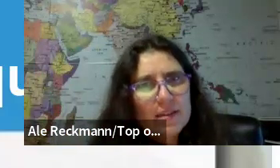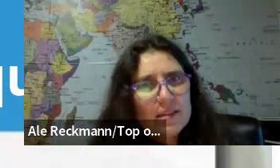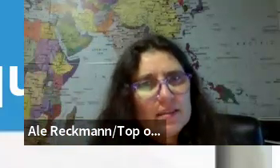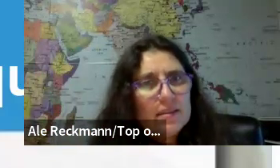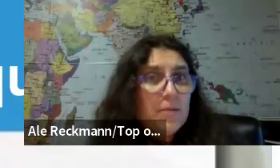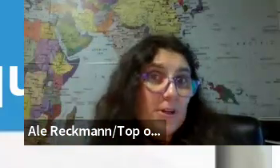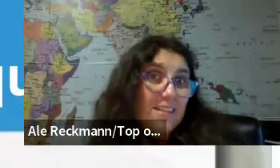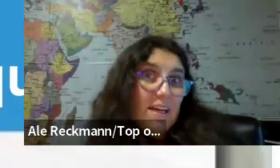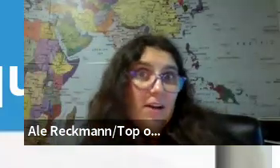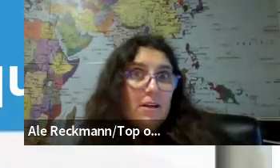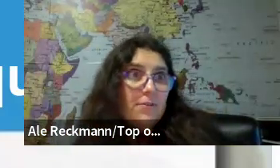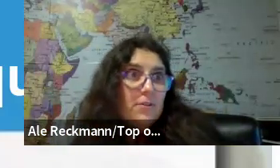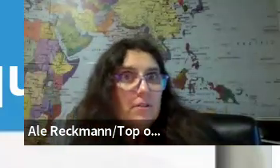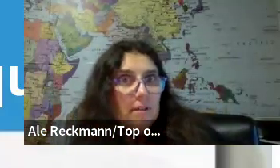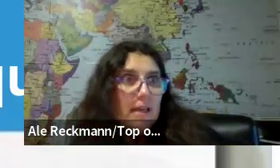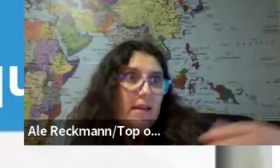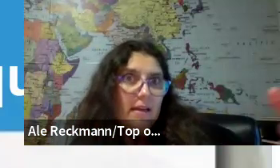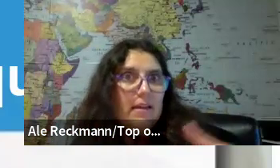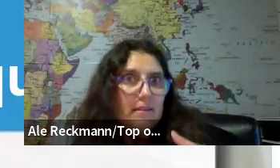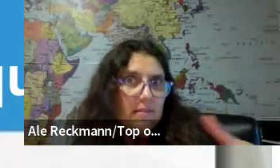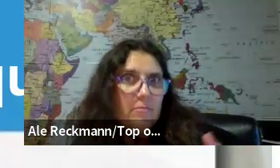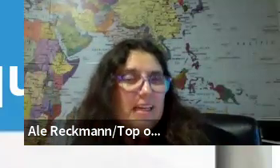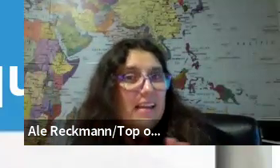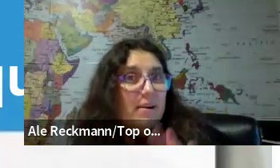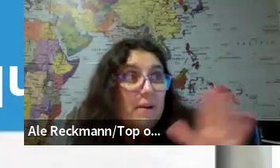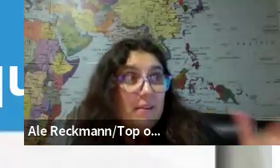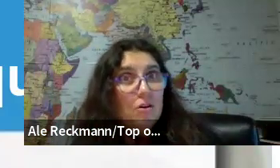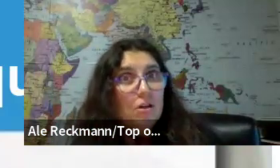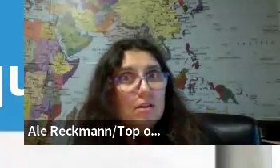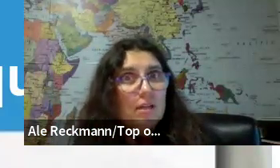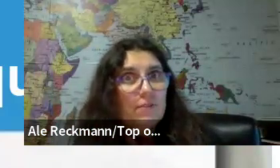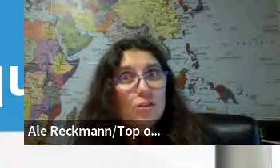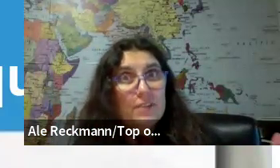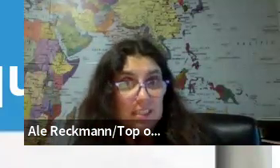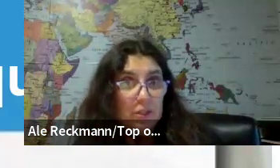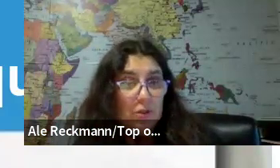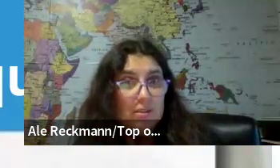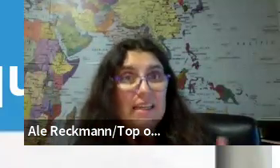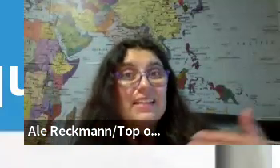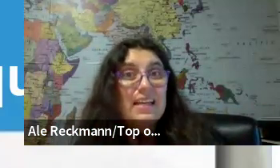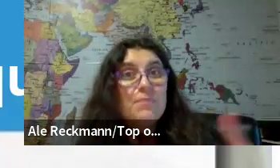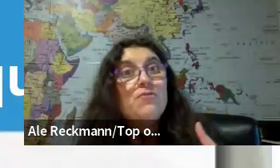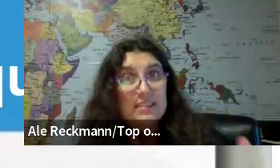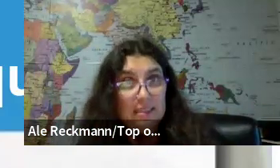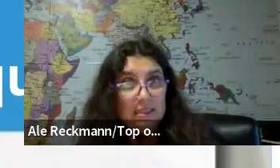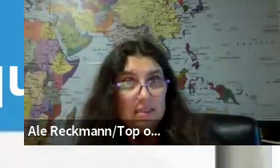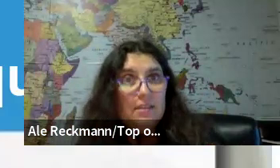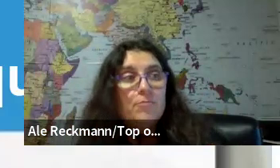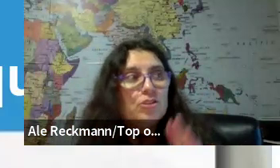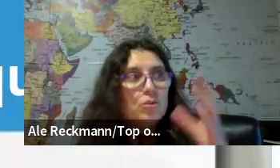ya. Sí, porque el traslado en el fondo tiene que ver más bien con el factor físico, de que tiene que Ujú. moverse. Pero